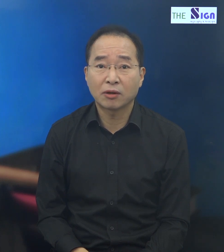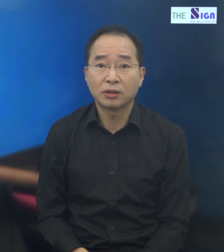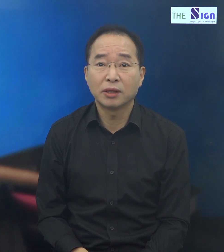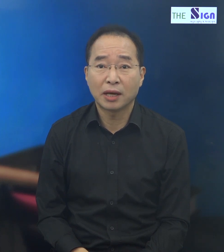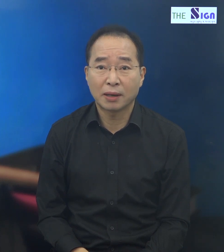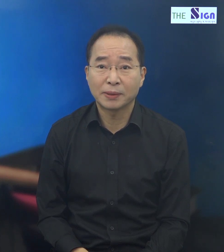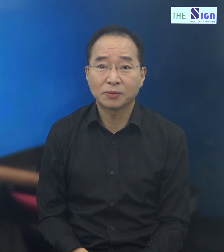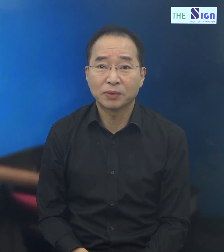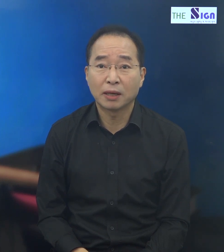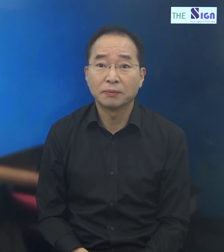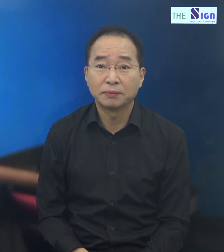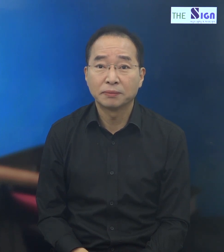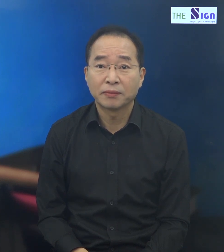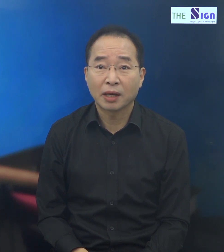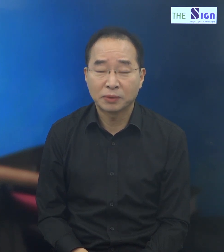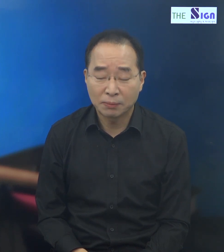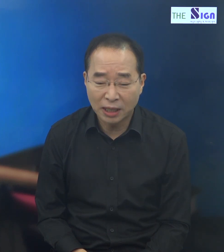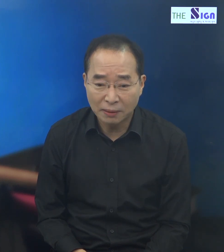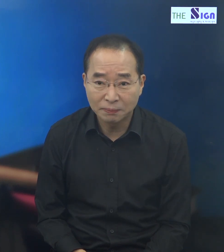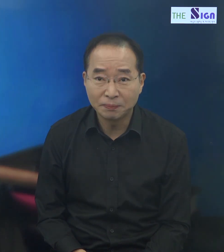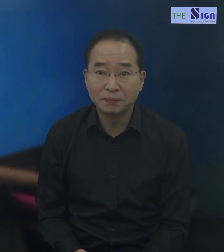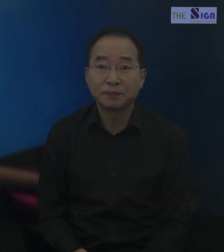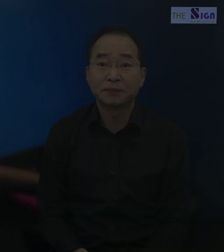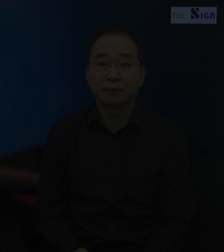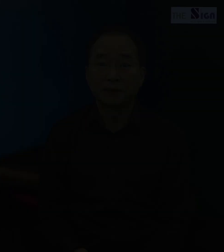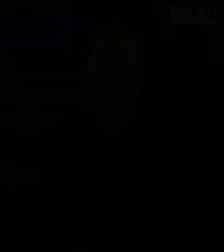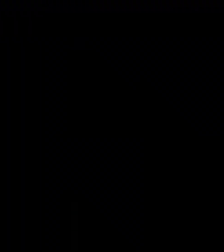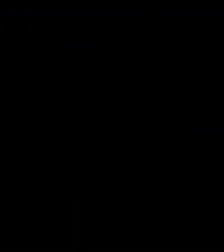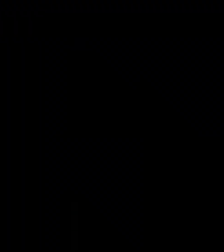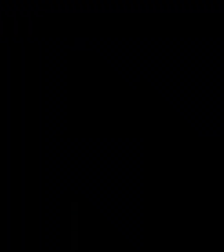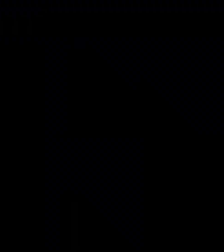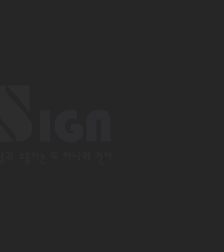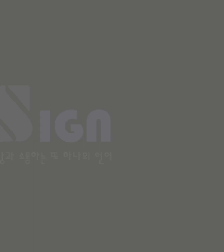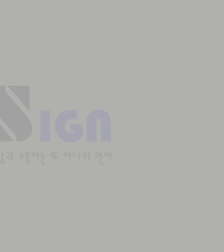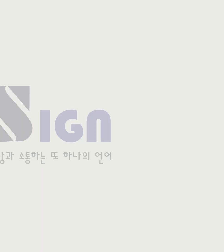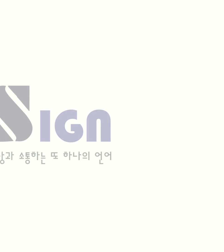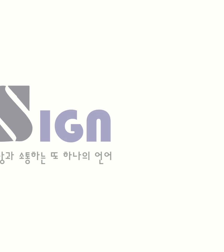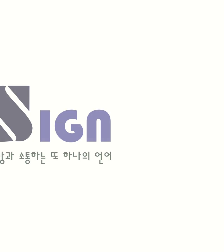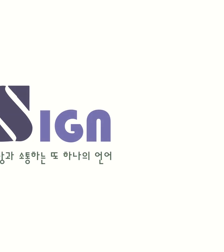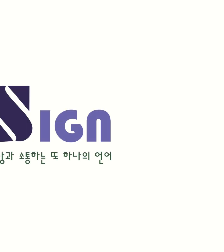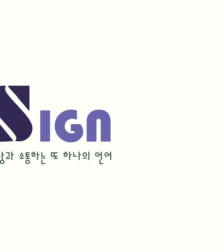단어를 알아봤습니다. 감사합니다.